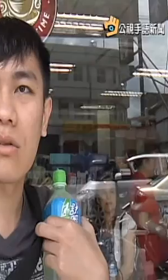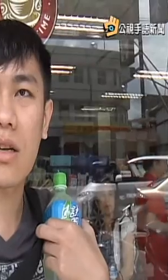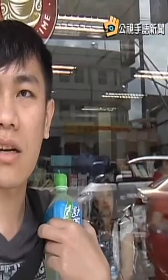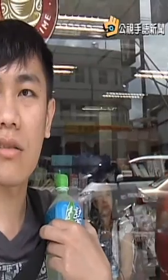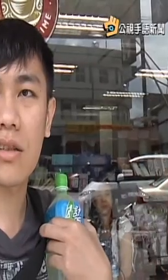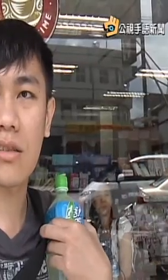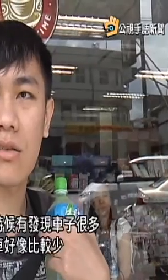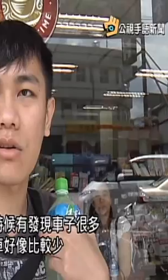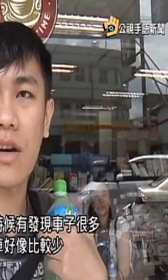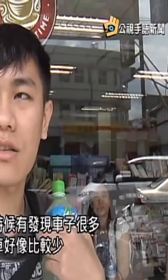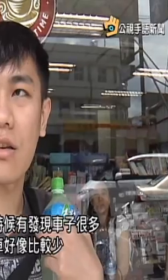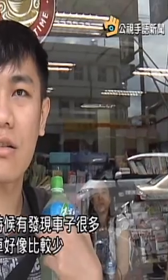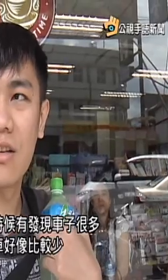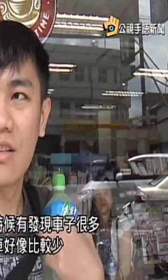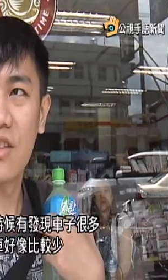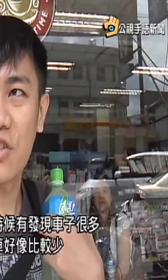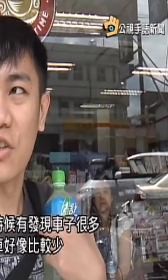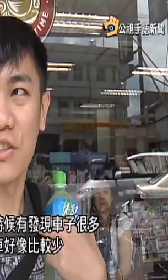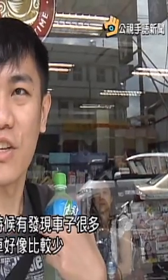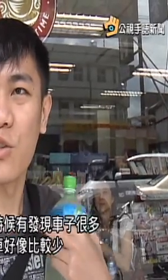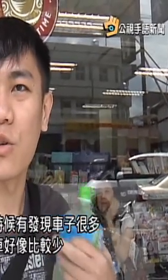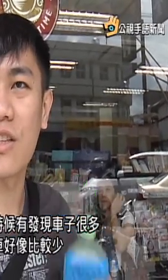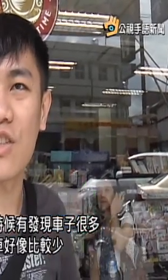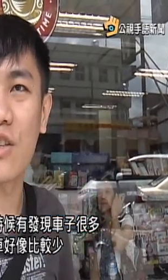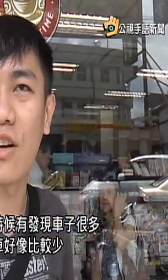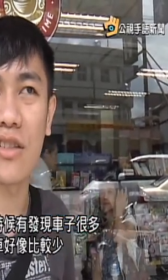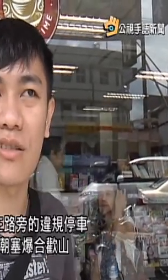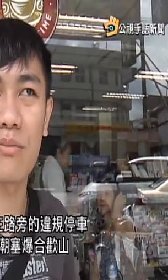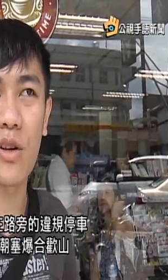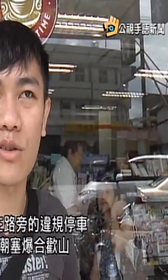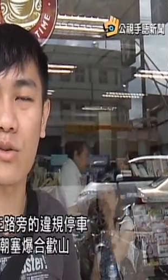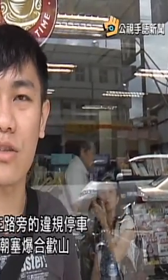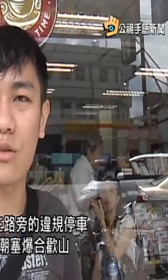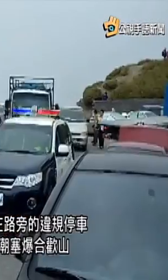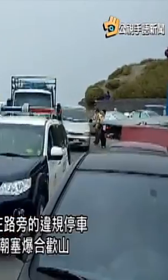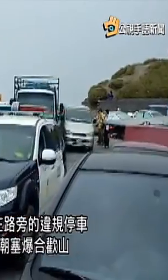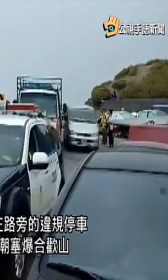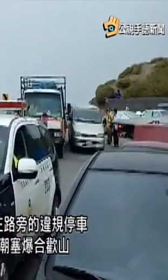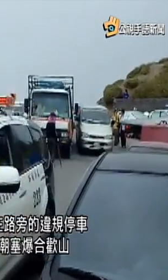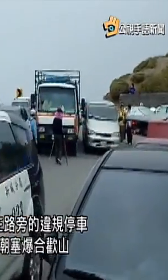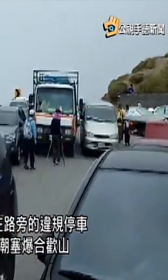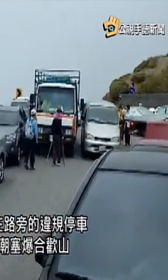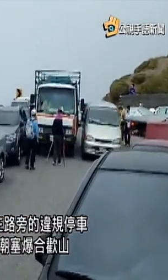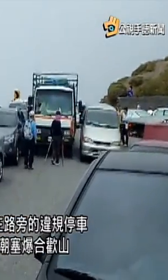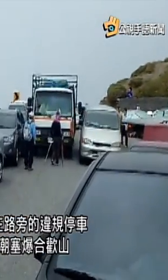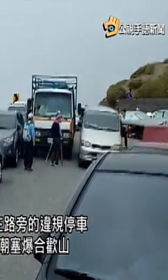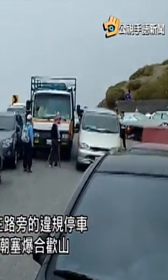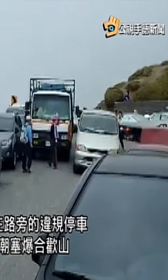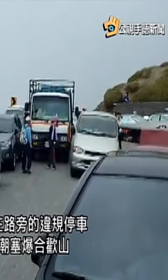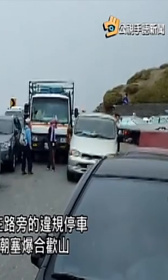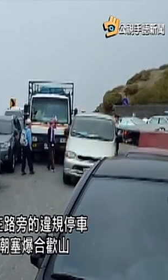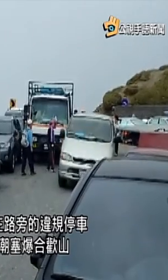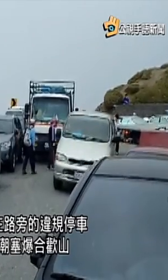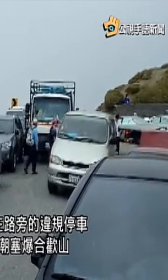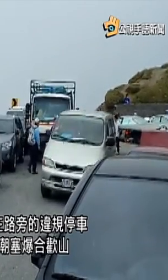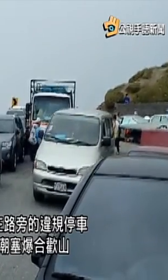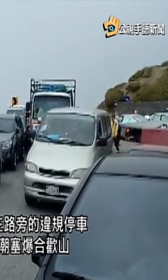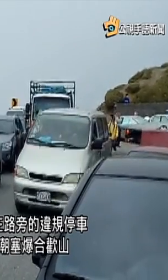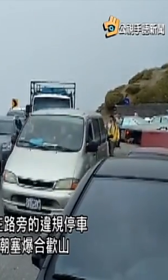刚刚我上山的时候有发现到车子很多，但机车好像比较少。 问题就出在路旁的违规停车，人潮车潮塞